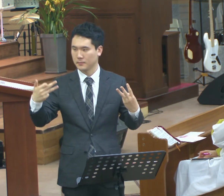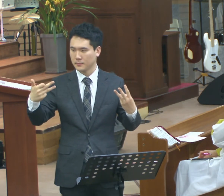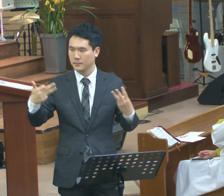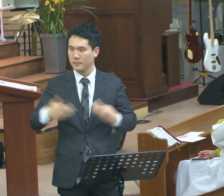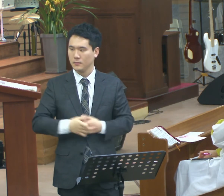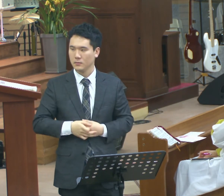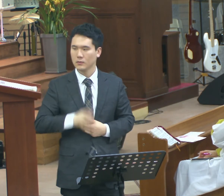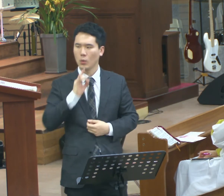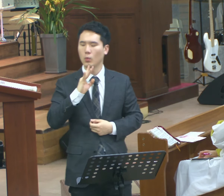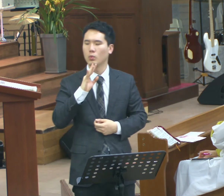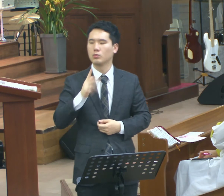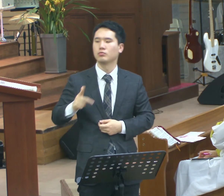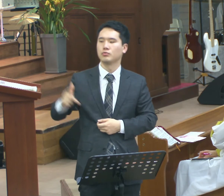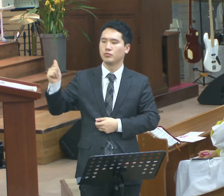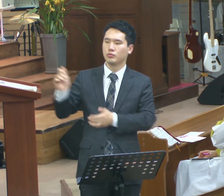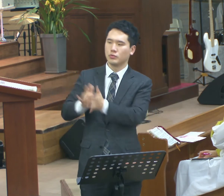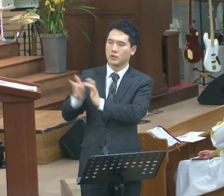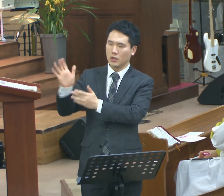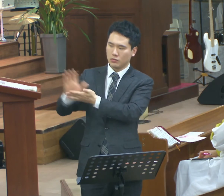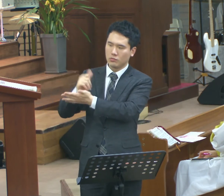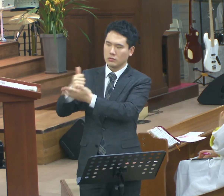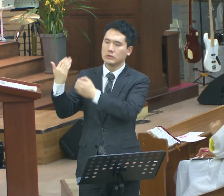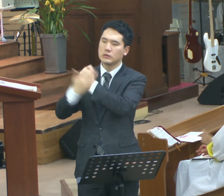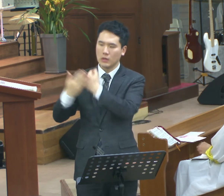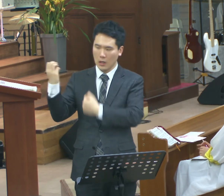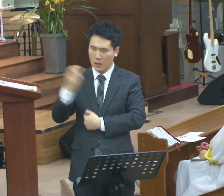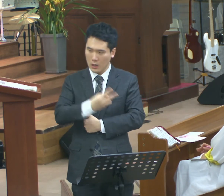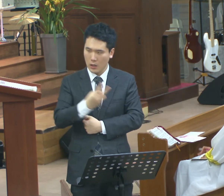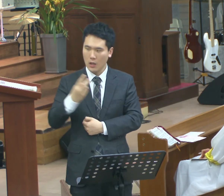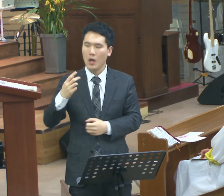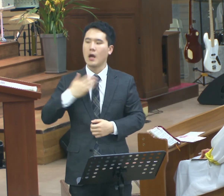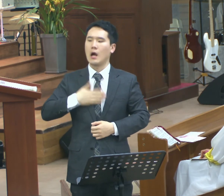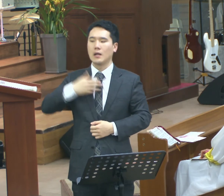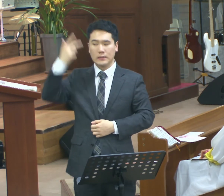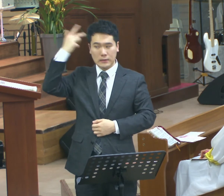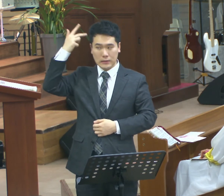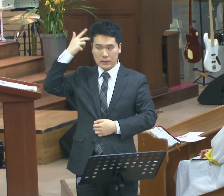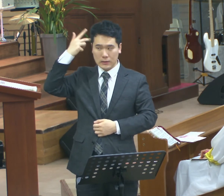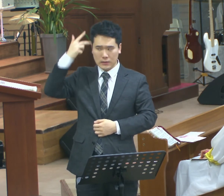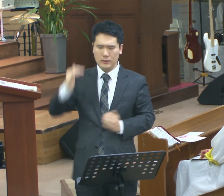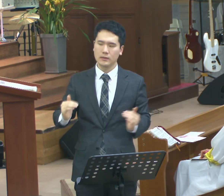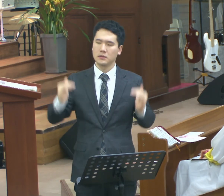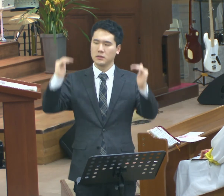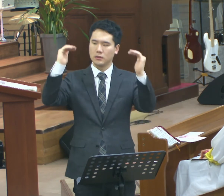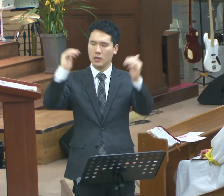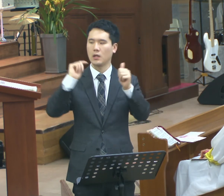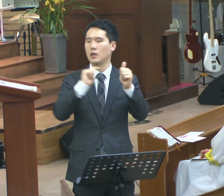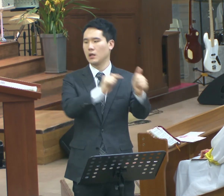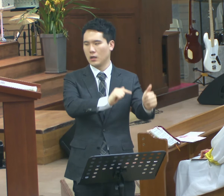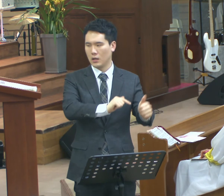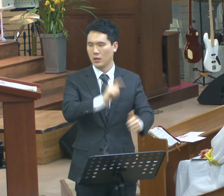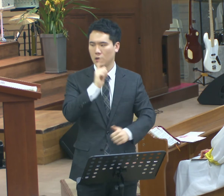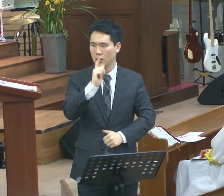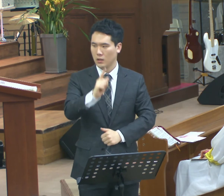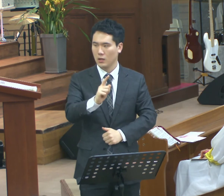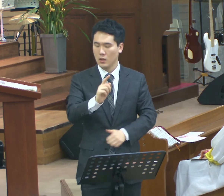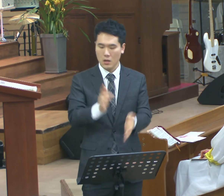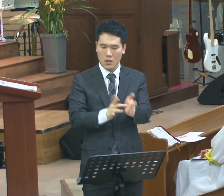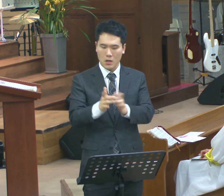아는 지식에서 자라가라. 하나님이 수만 가지 일을 경험하게 하는데 예수님을 아는 지식이 점점 쌓이는